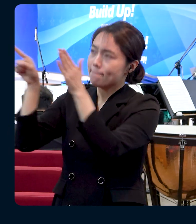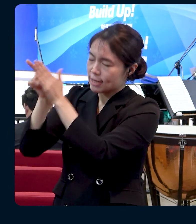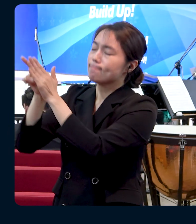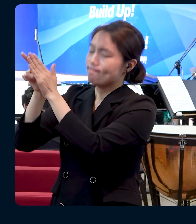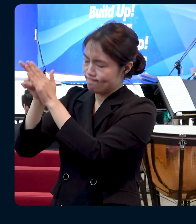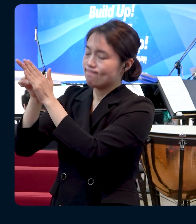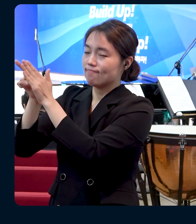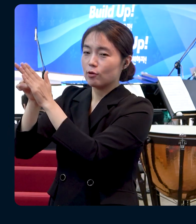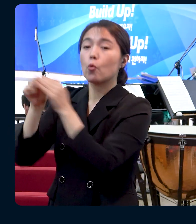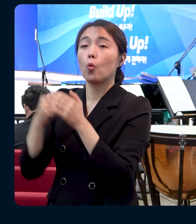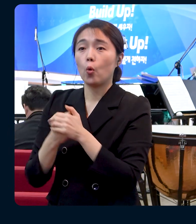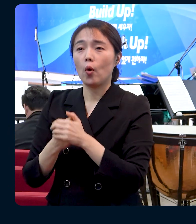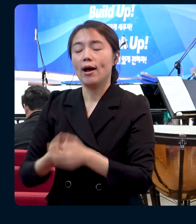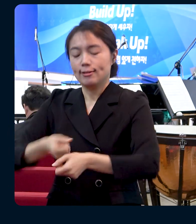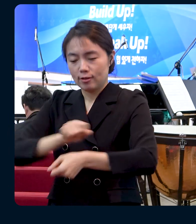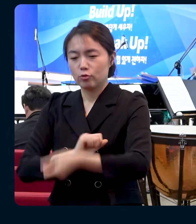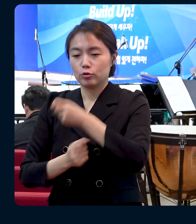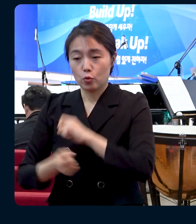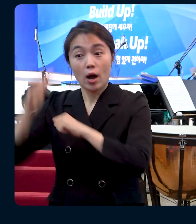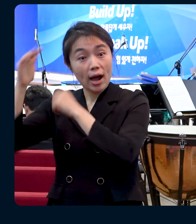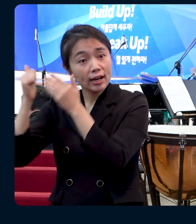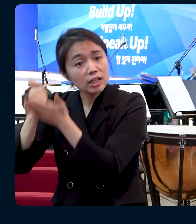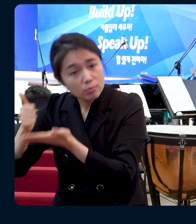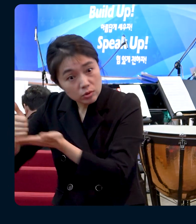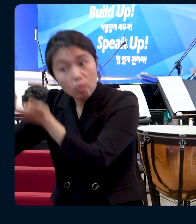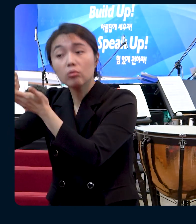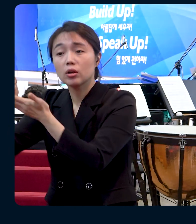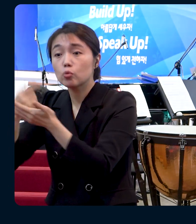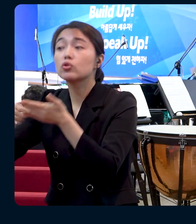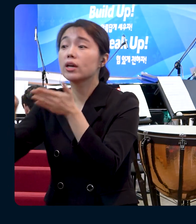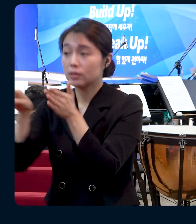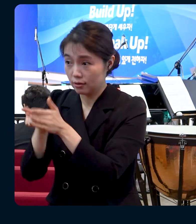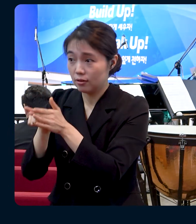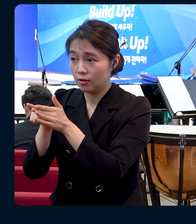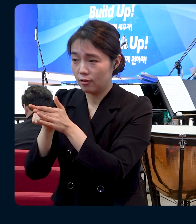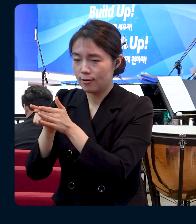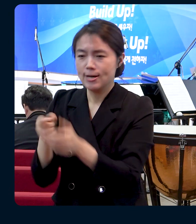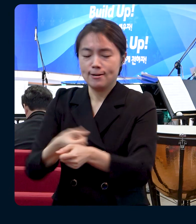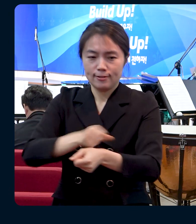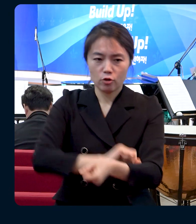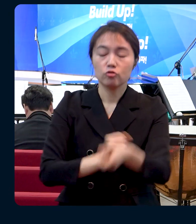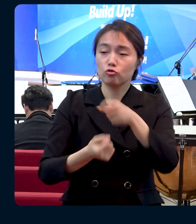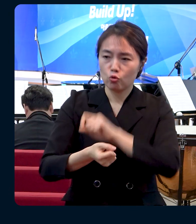줄 알고 신뢰하며 적극적으로 하나님을 섬기기 위해서